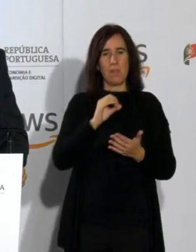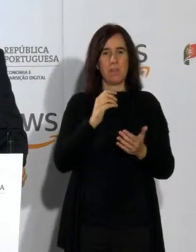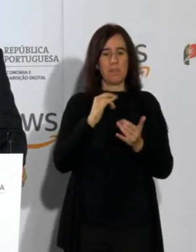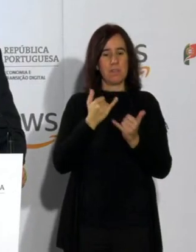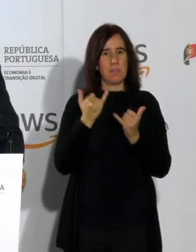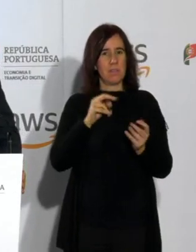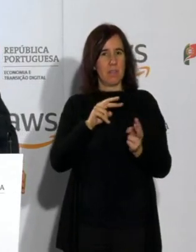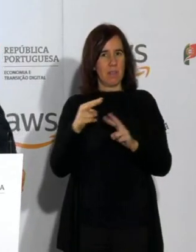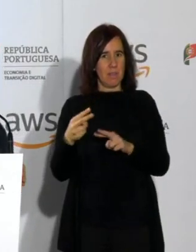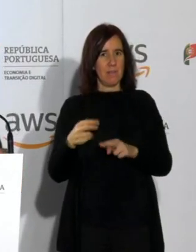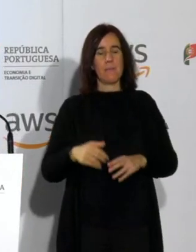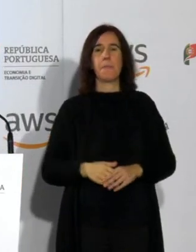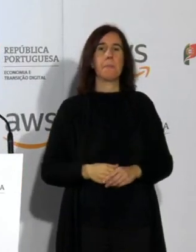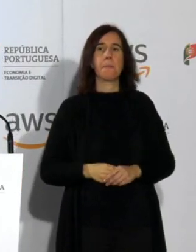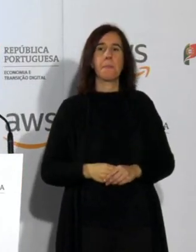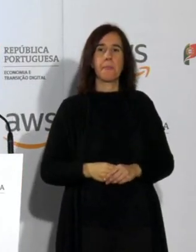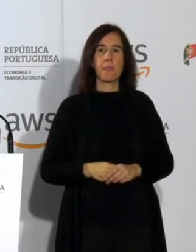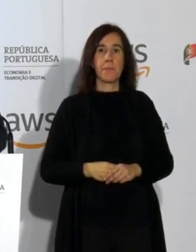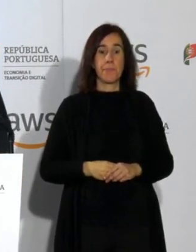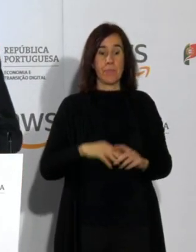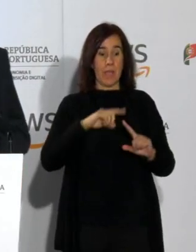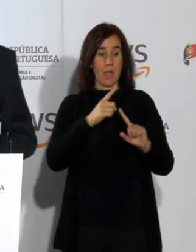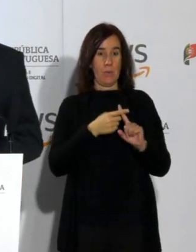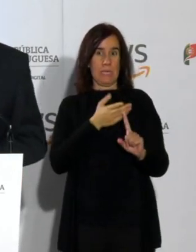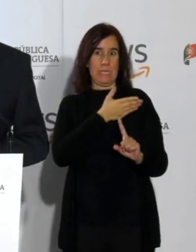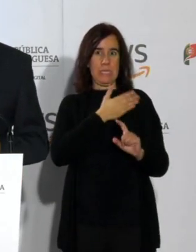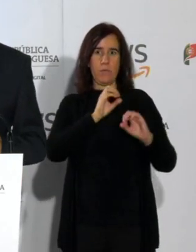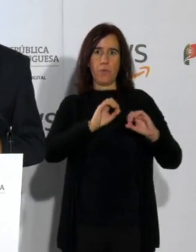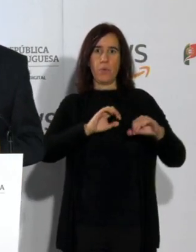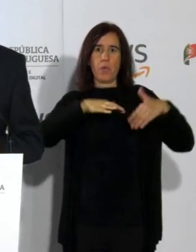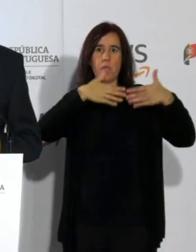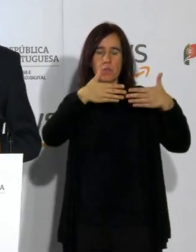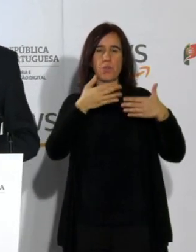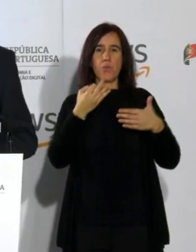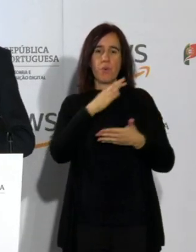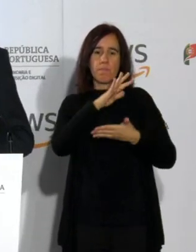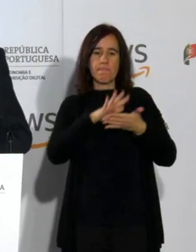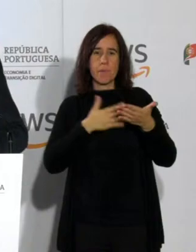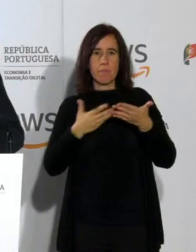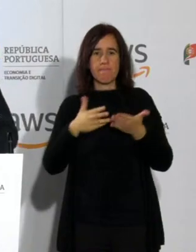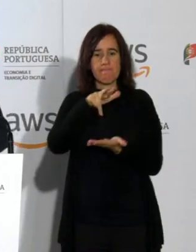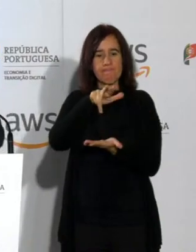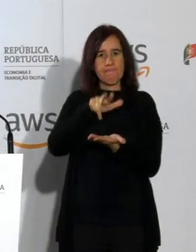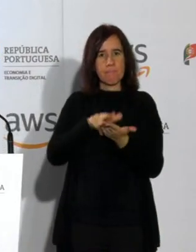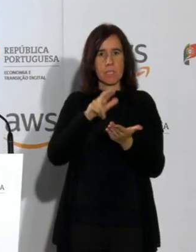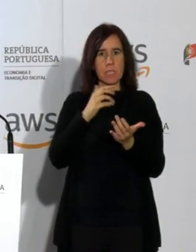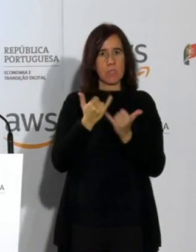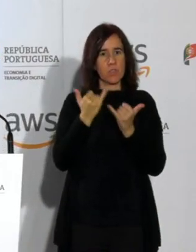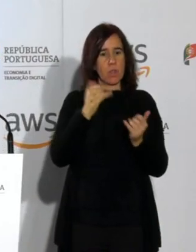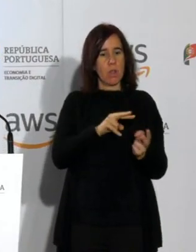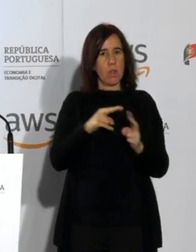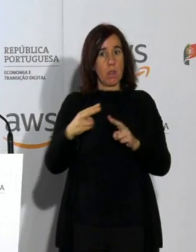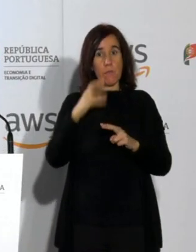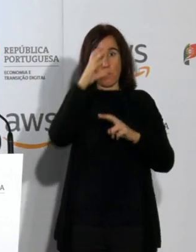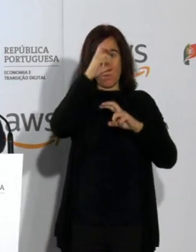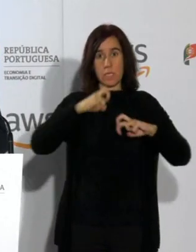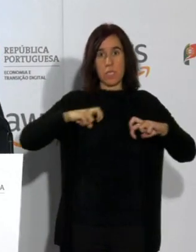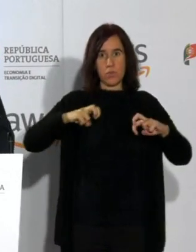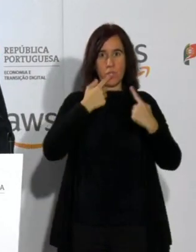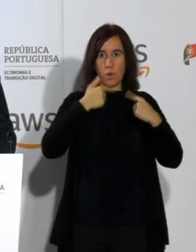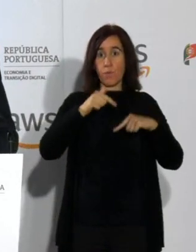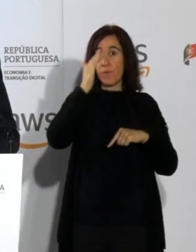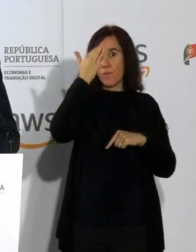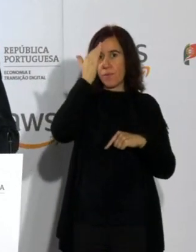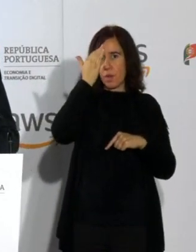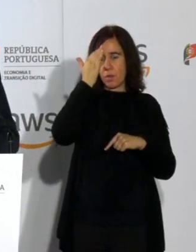Digital. No início deste ano, aprovámos o Plano de Ação para a Transição Digital em reunião do Conselho de Ministros, foi no